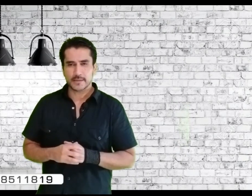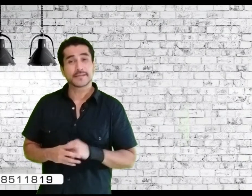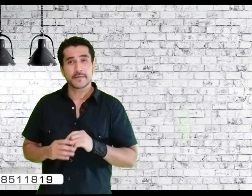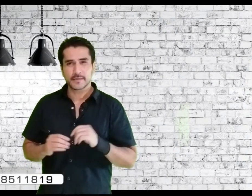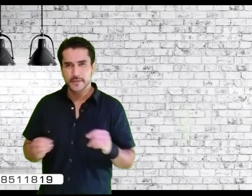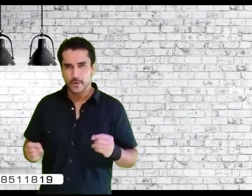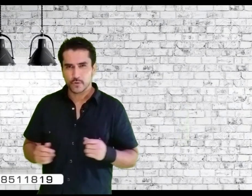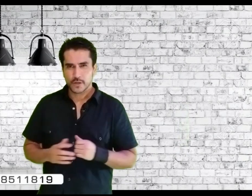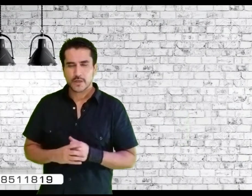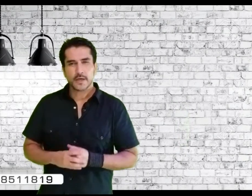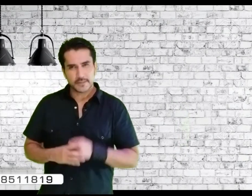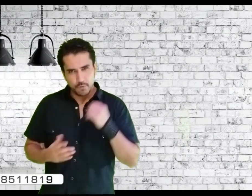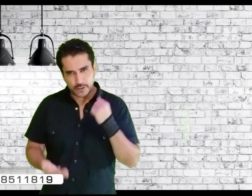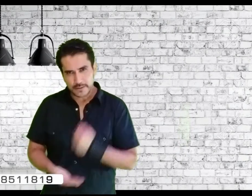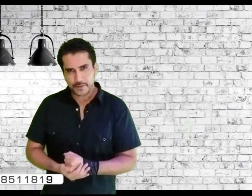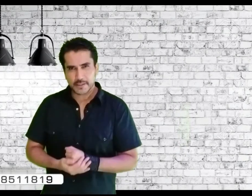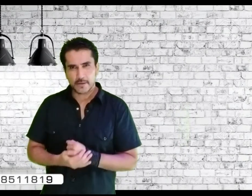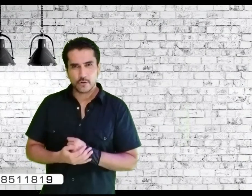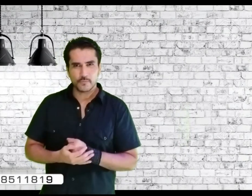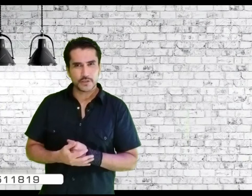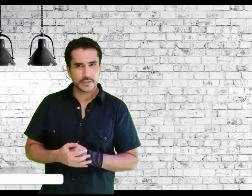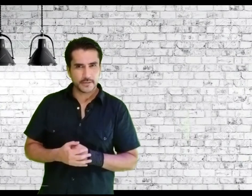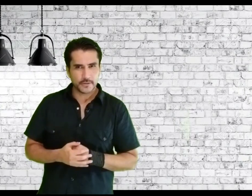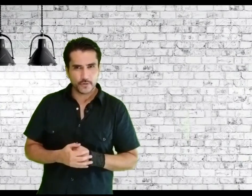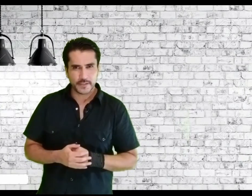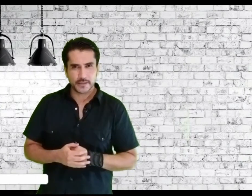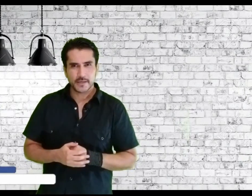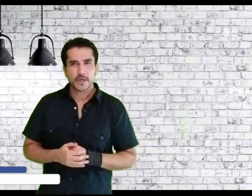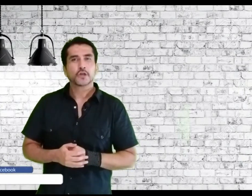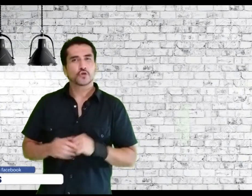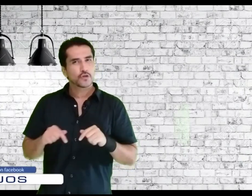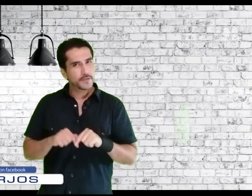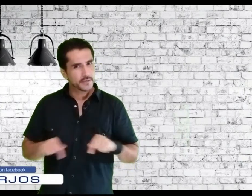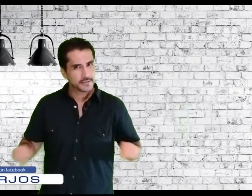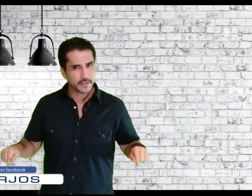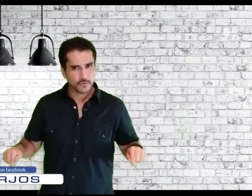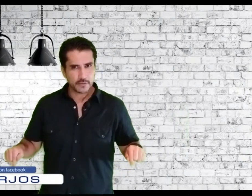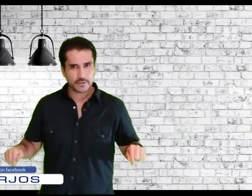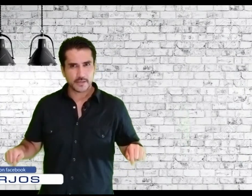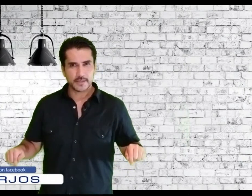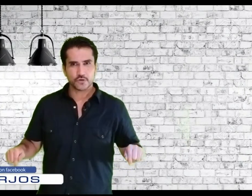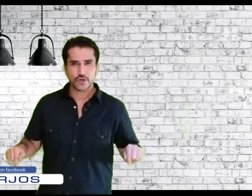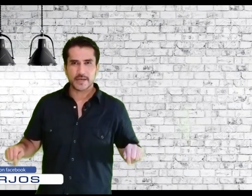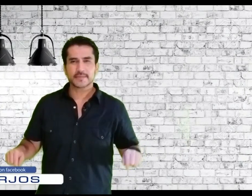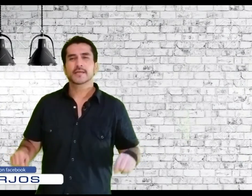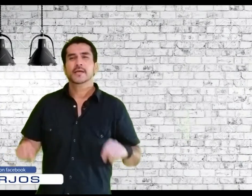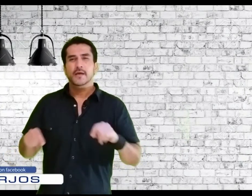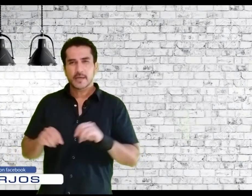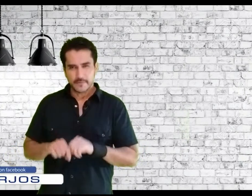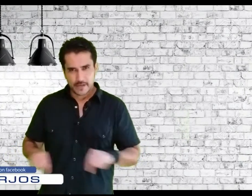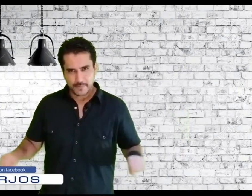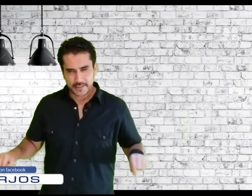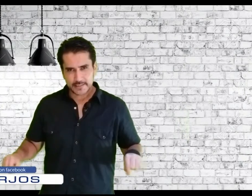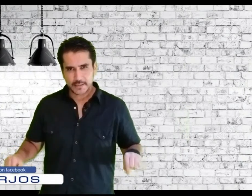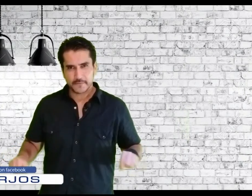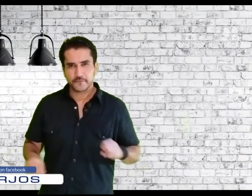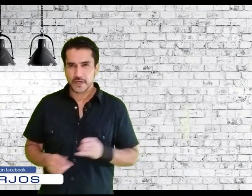este deletreo. Es importante aprenderlo, como les dije anteriormente. No se olviden de seguirnos en nuestras redes sociales. Ahí van a aparecer en